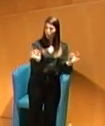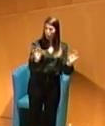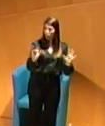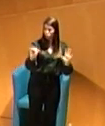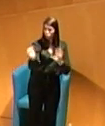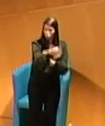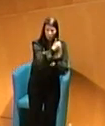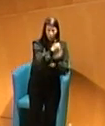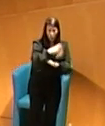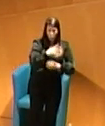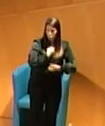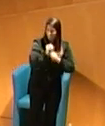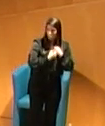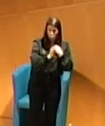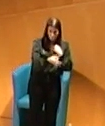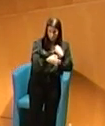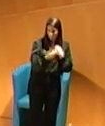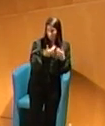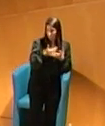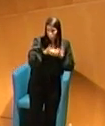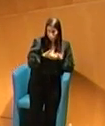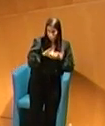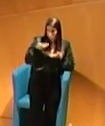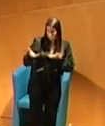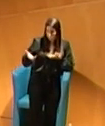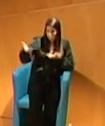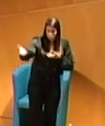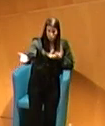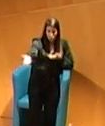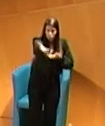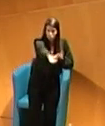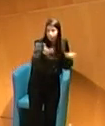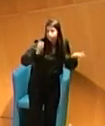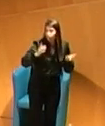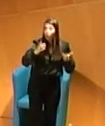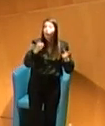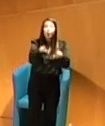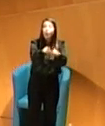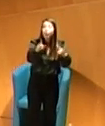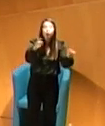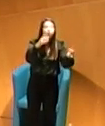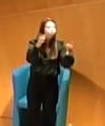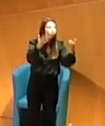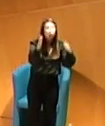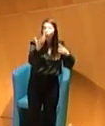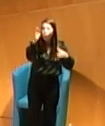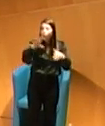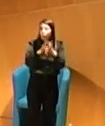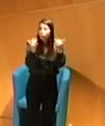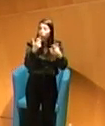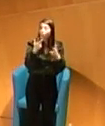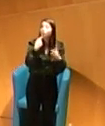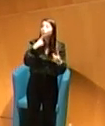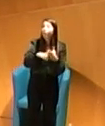Chacun porte sa souffrance vous voyez, c'est comme, est-ce qu'il vaut mieux avoir une jambe en